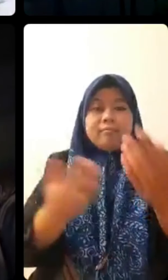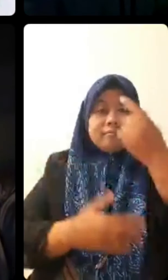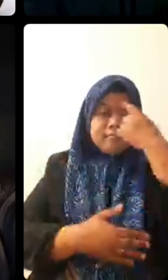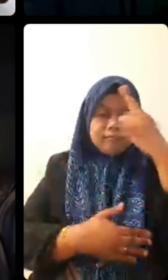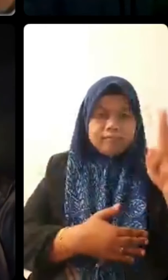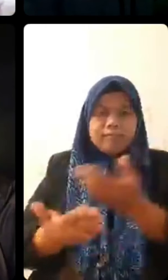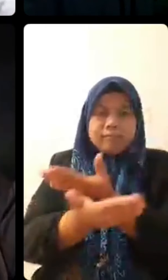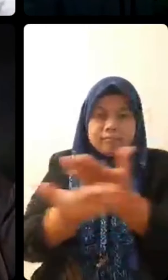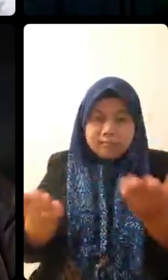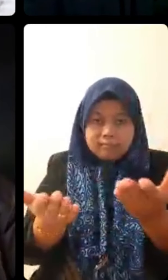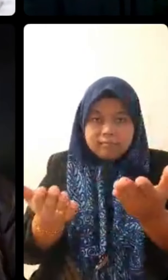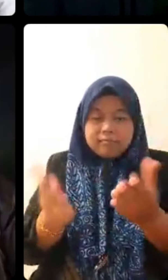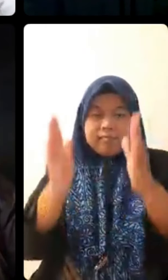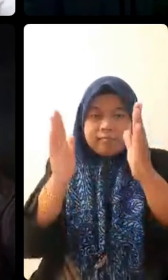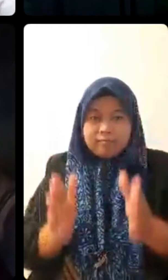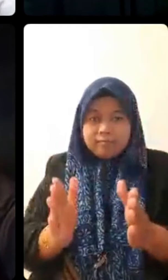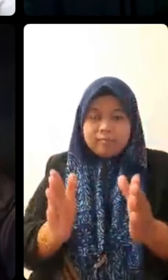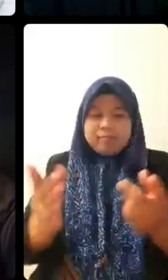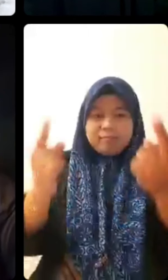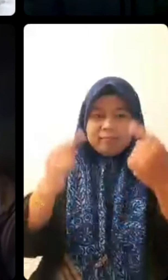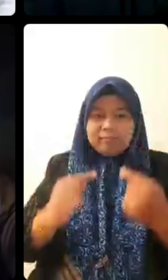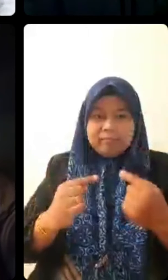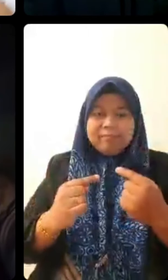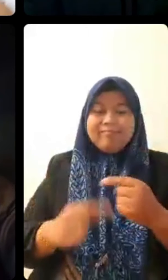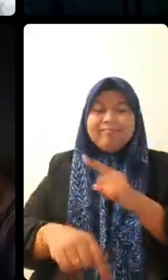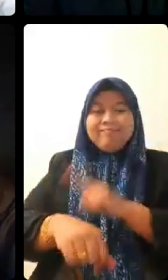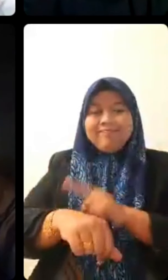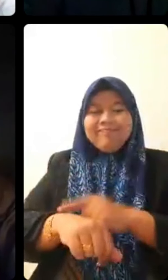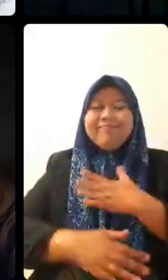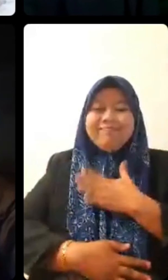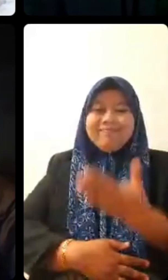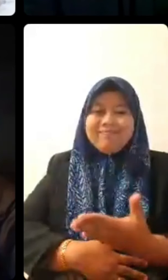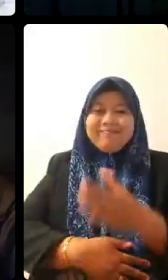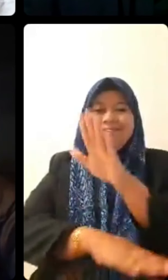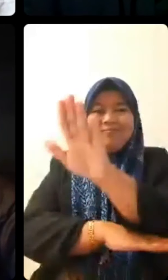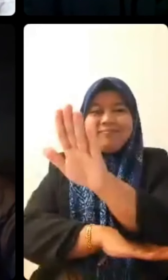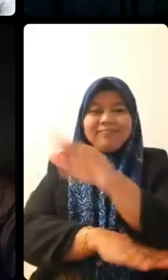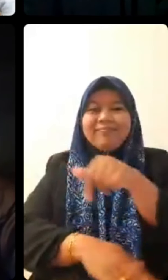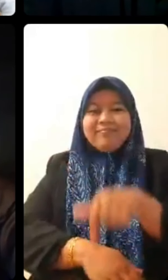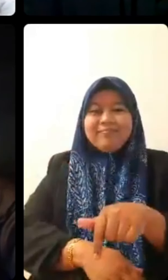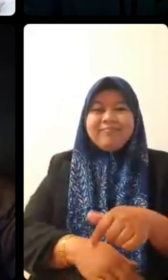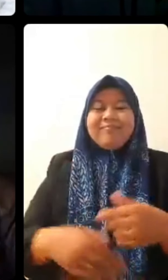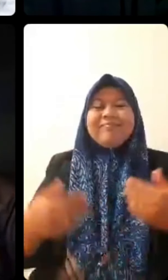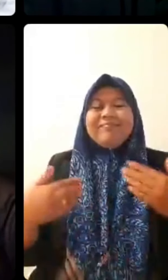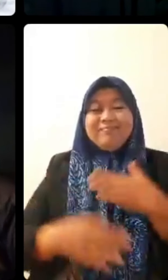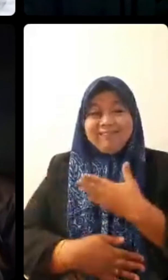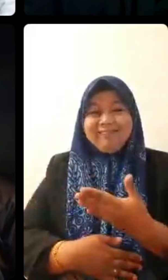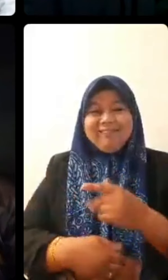yang sudi meluangkan masa kan waktu petang-petang ni, sudi meluangkan masa dengan kita dan